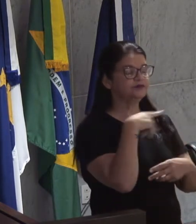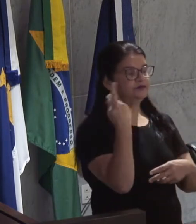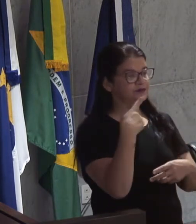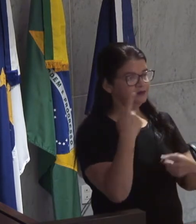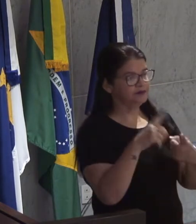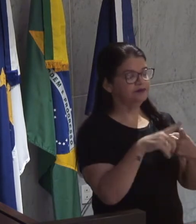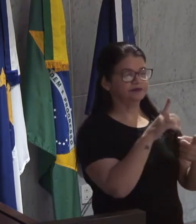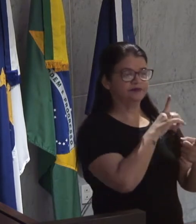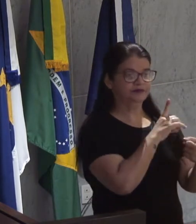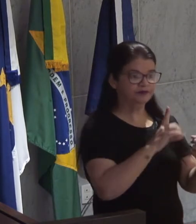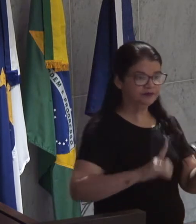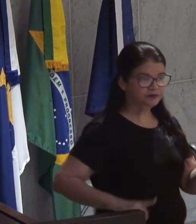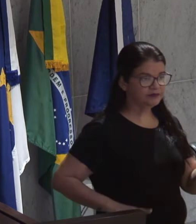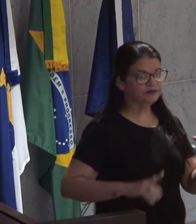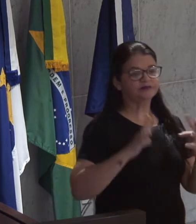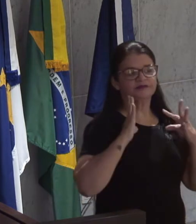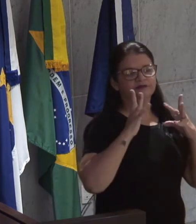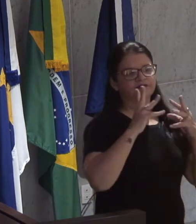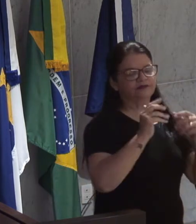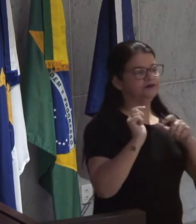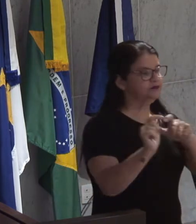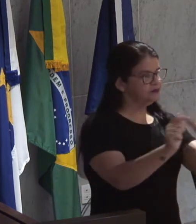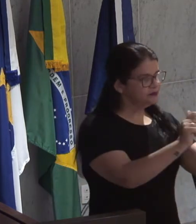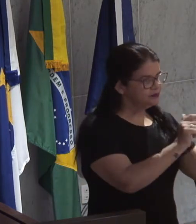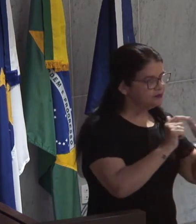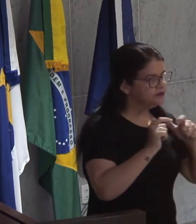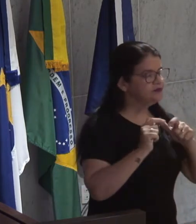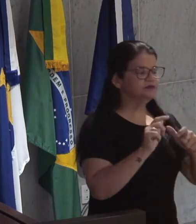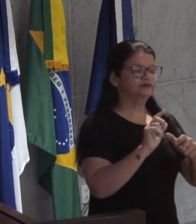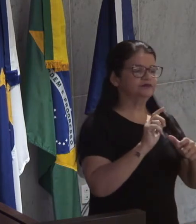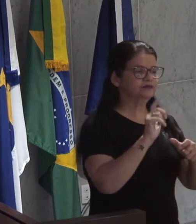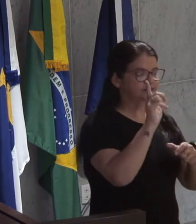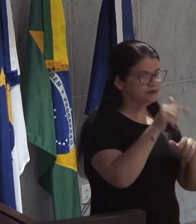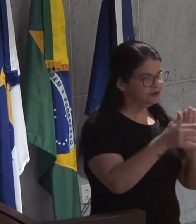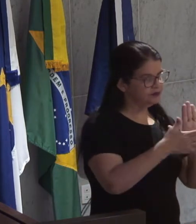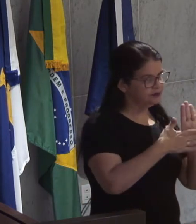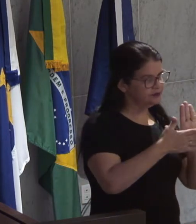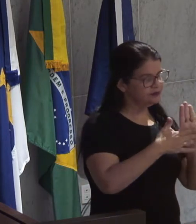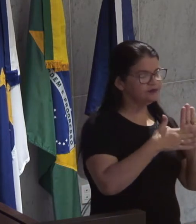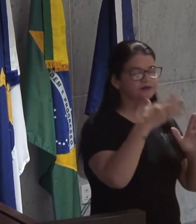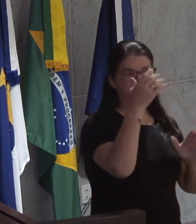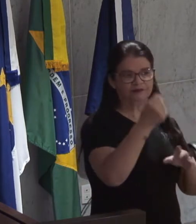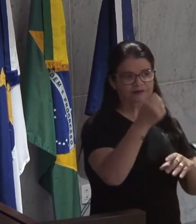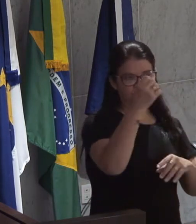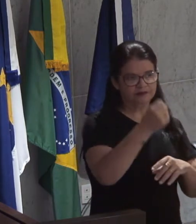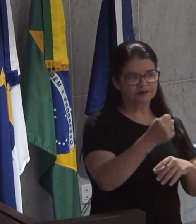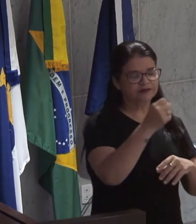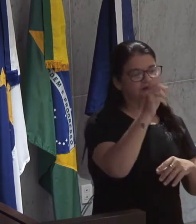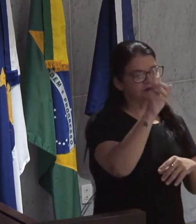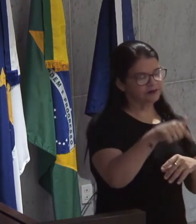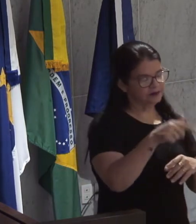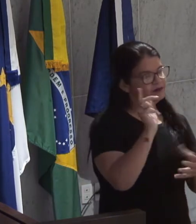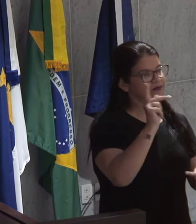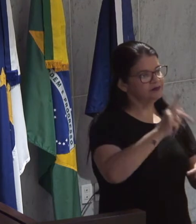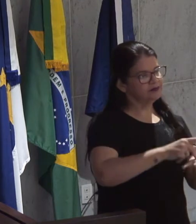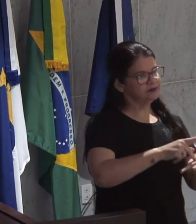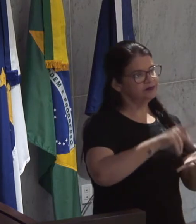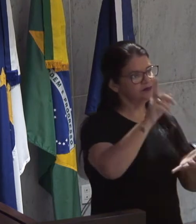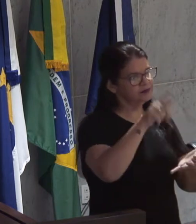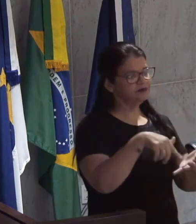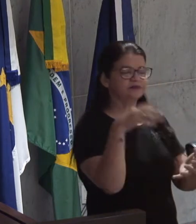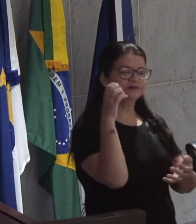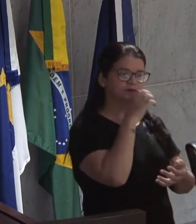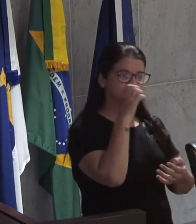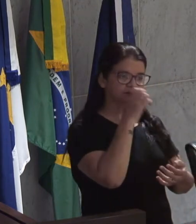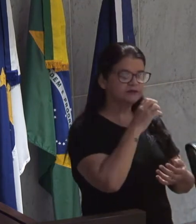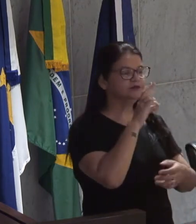de deputado, em todos os cantos, para que essa pauta da Previdência, ela, de fato, seja